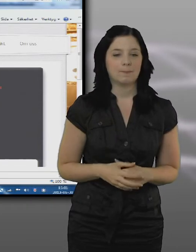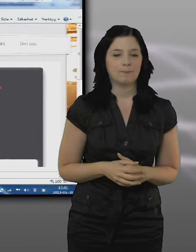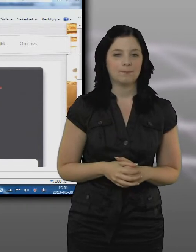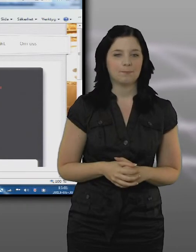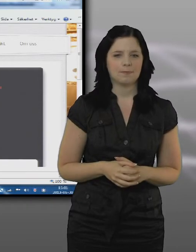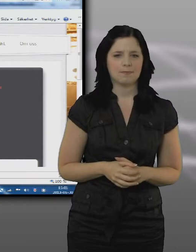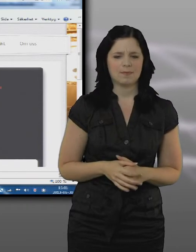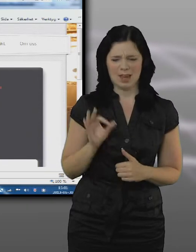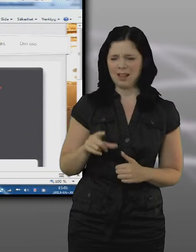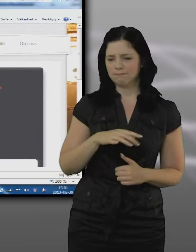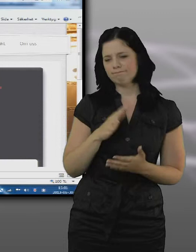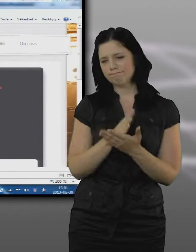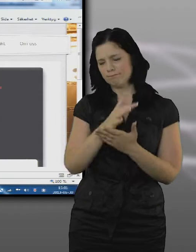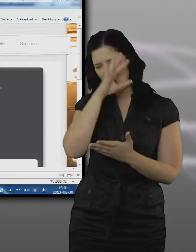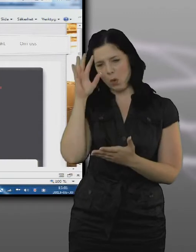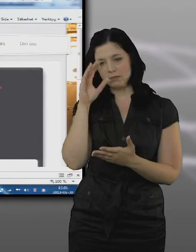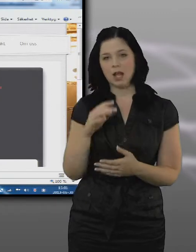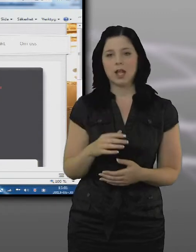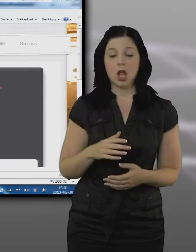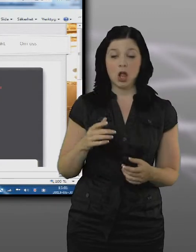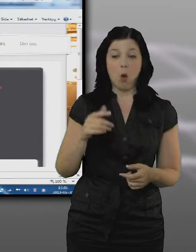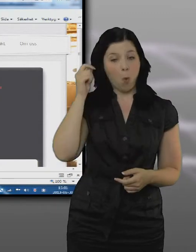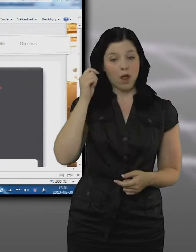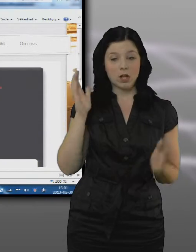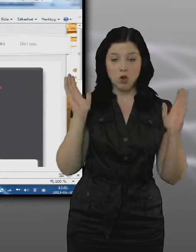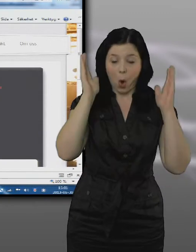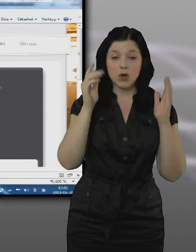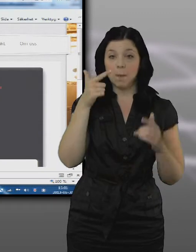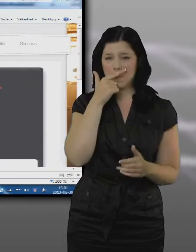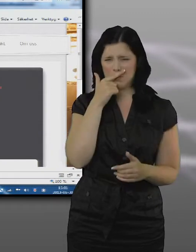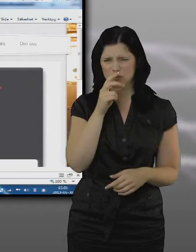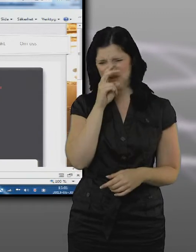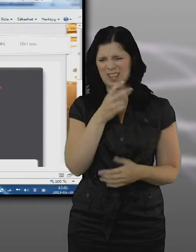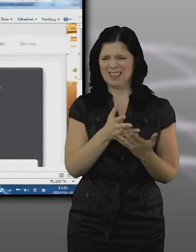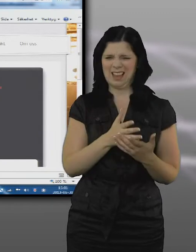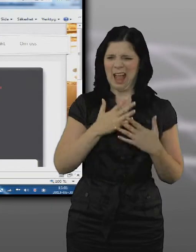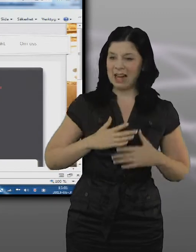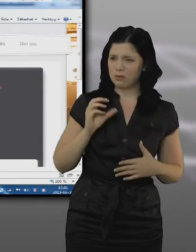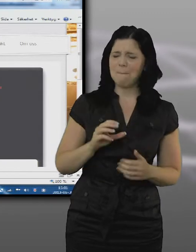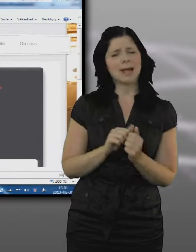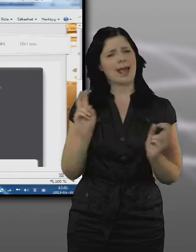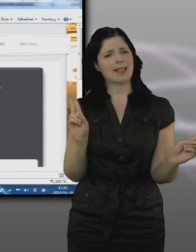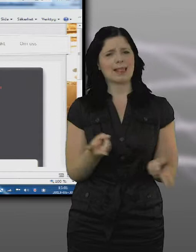Han är medelålders, har färgat brunt kort hår, ser ohälsosam ut men ändå vanlig på något sätt.